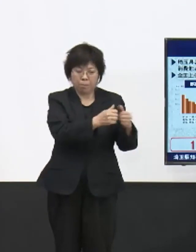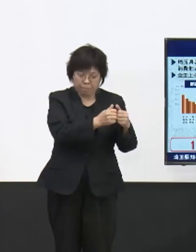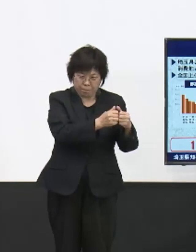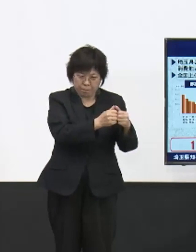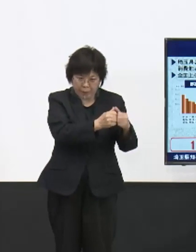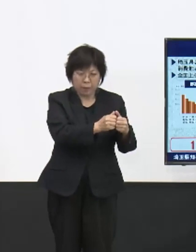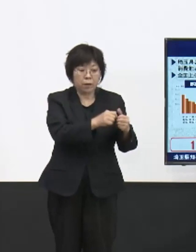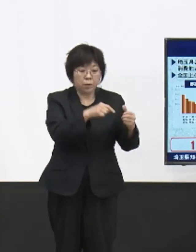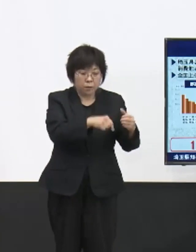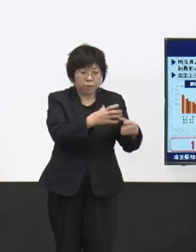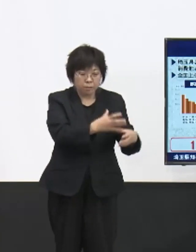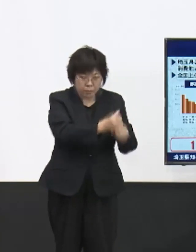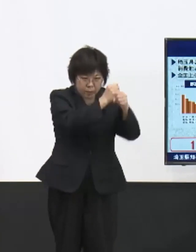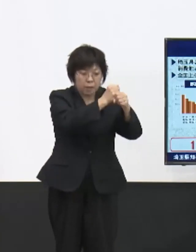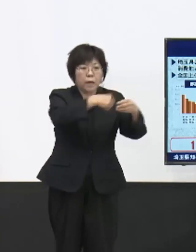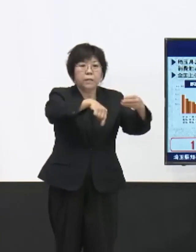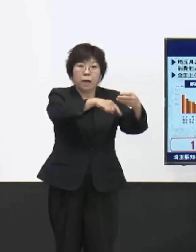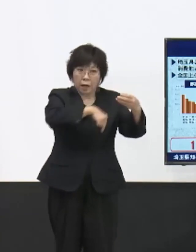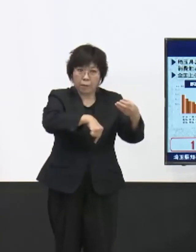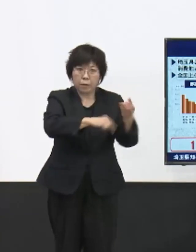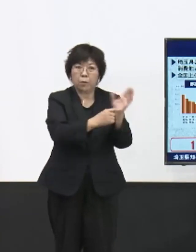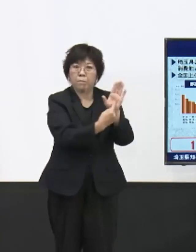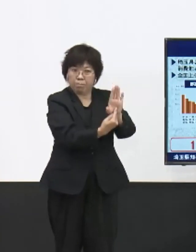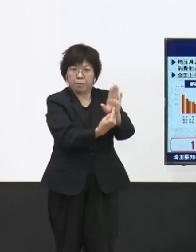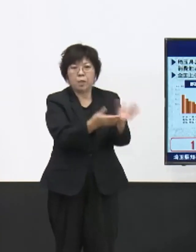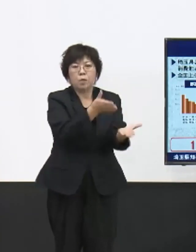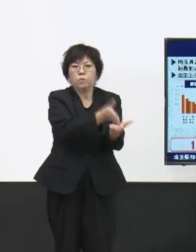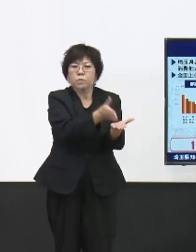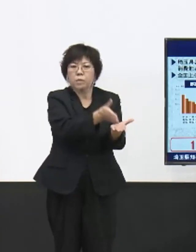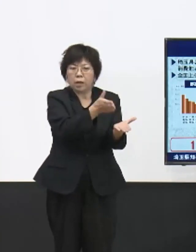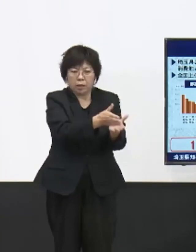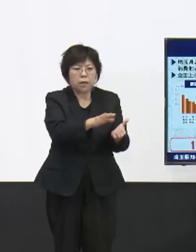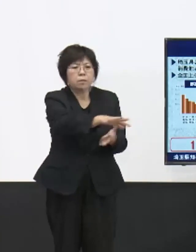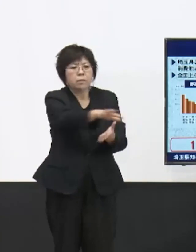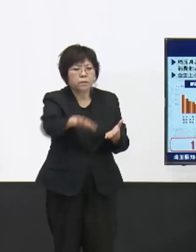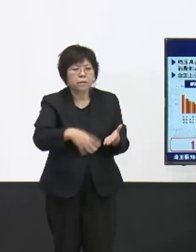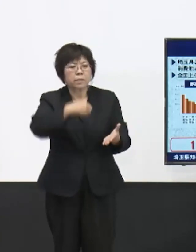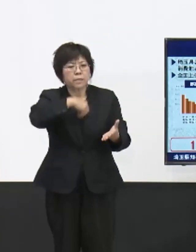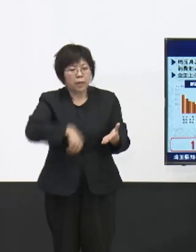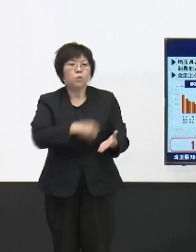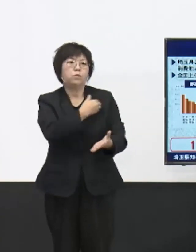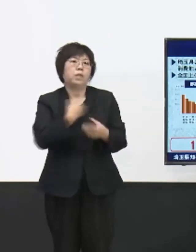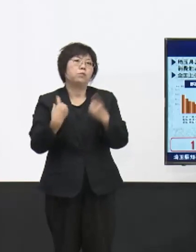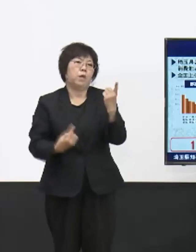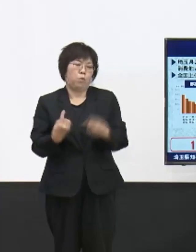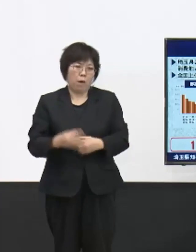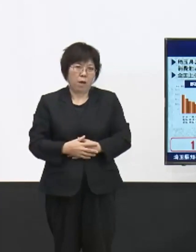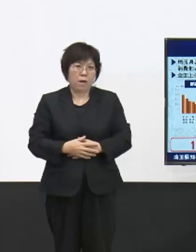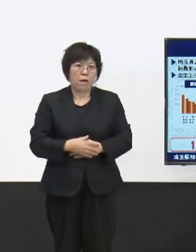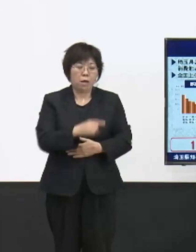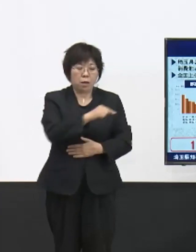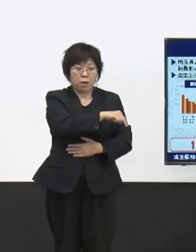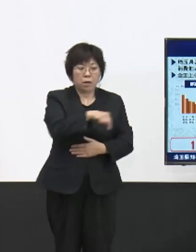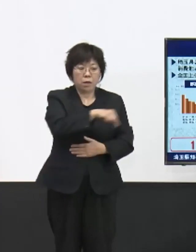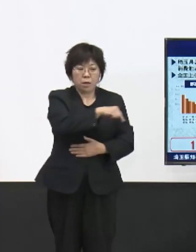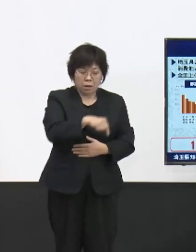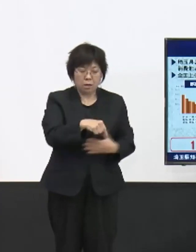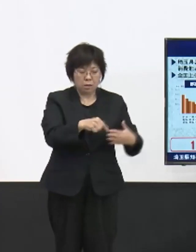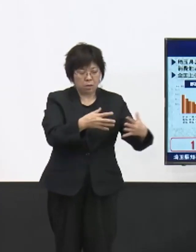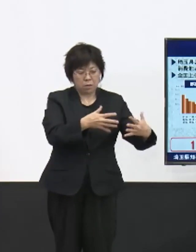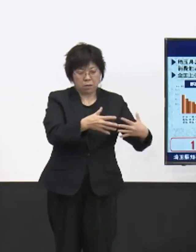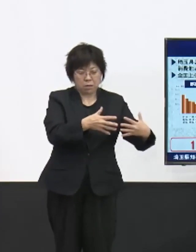るかどうかというのはとても大切なんだと私は思います。論点に従って同じ政策